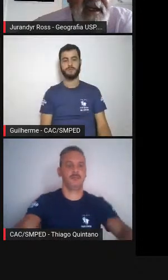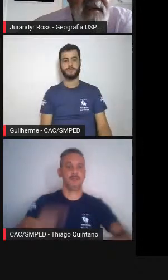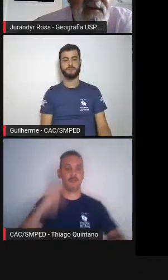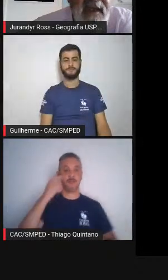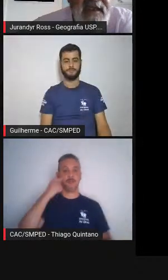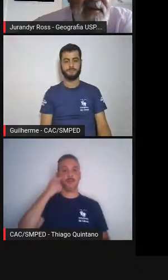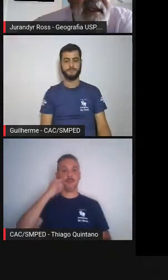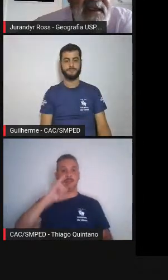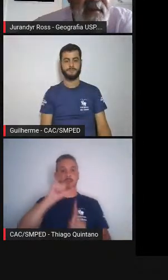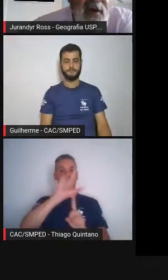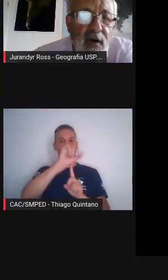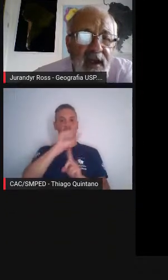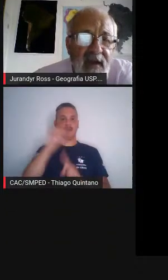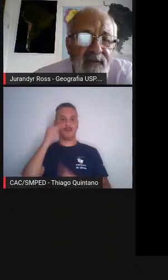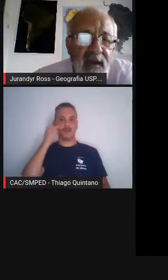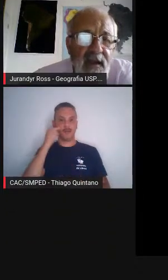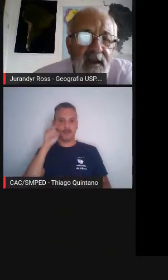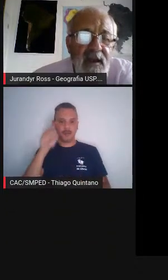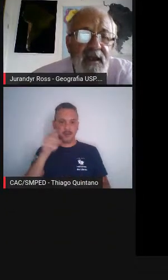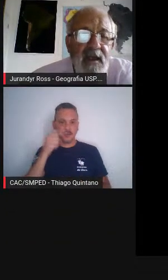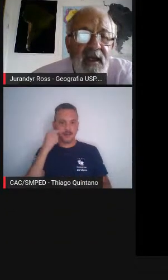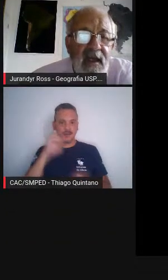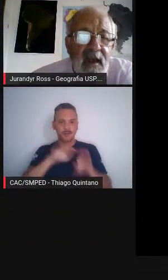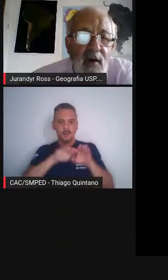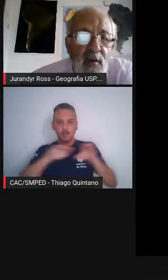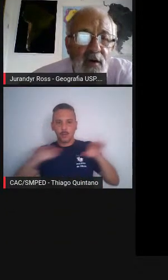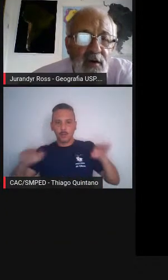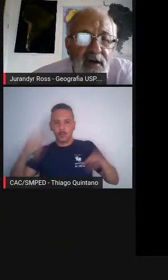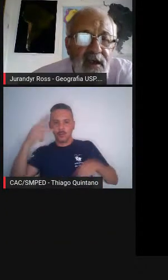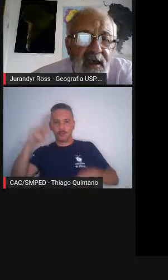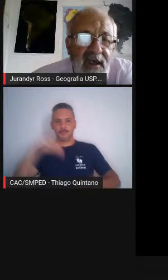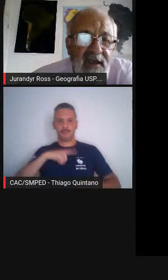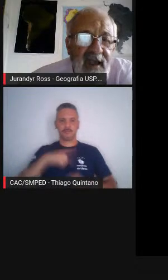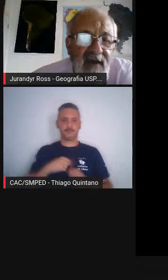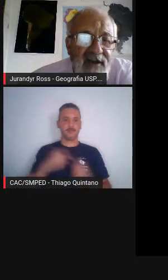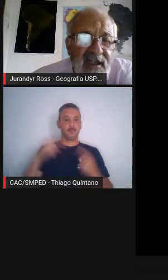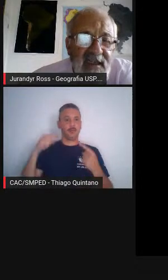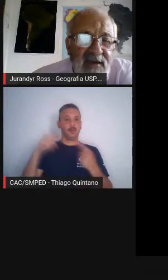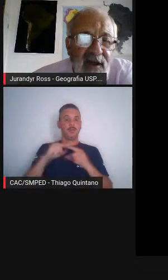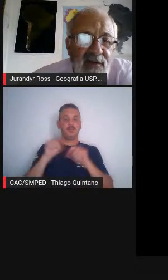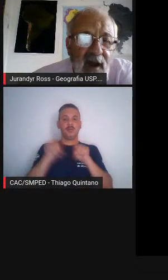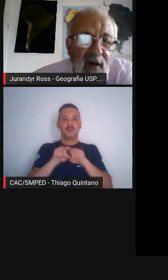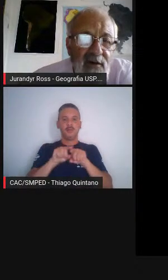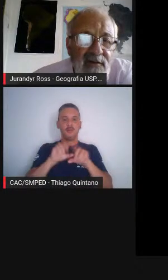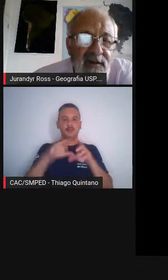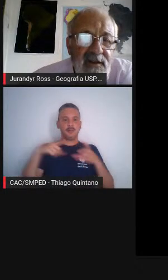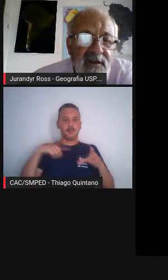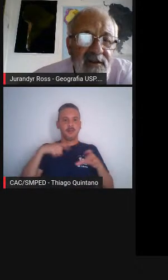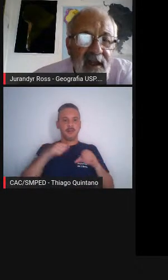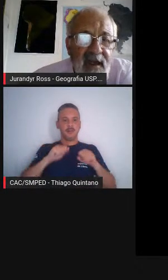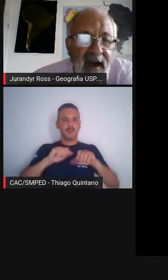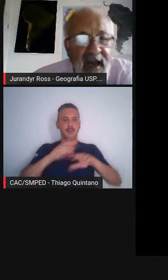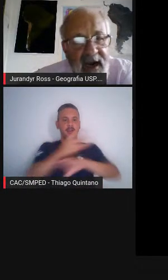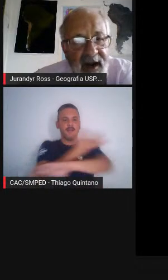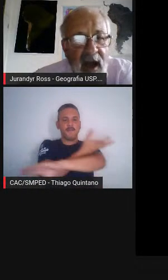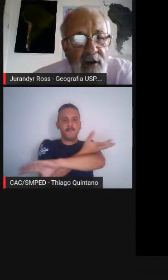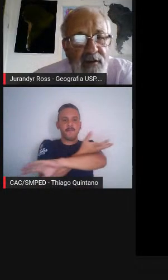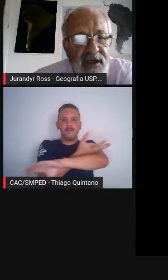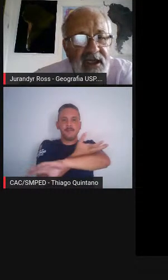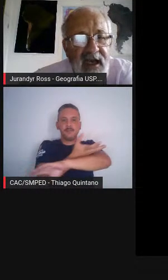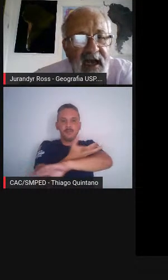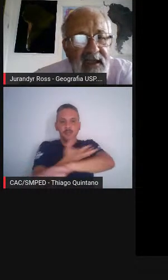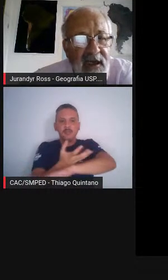por aqui, certo? Nesse bolo aqui. E é um bolo que está vegetação natural, né? É